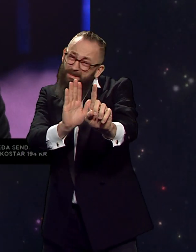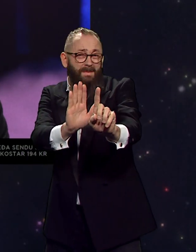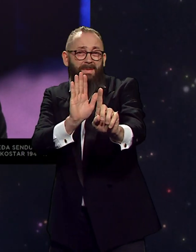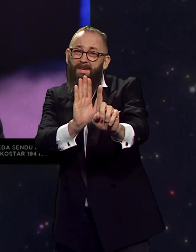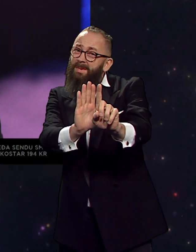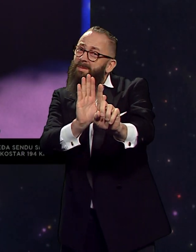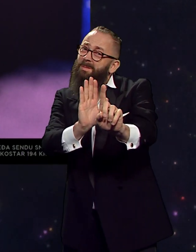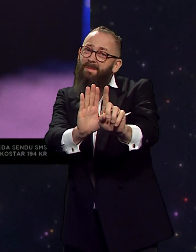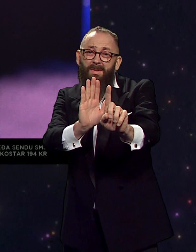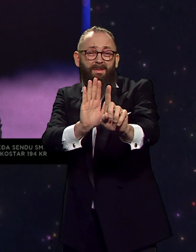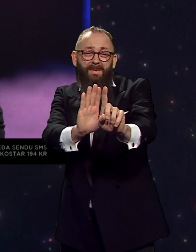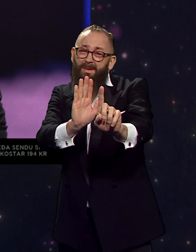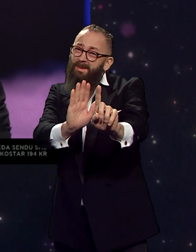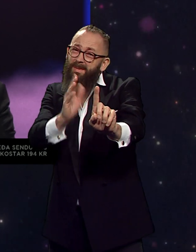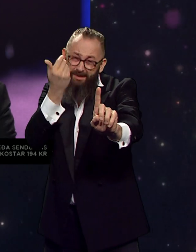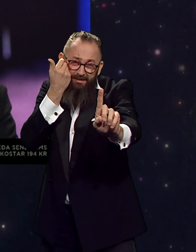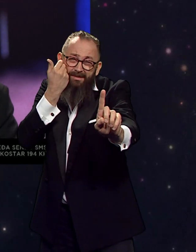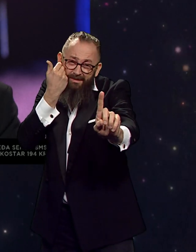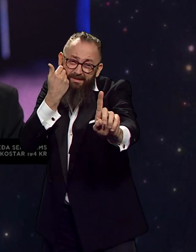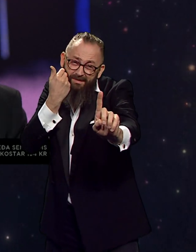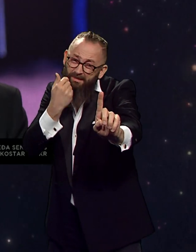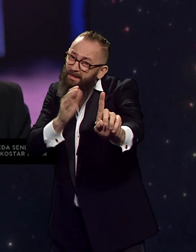ég bið þig áður en þú